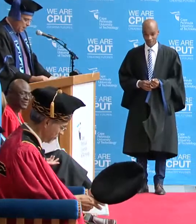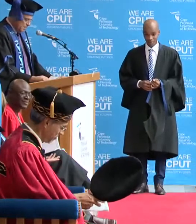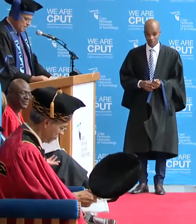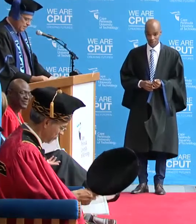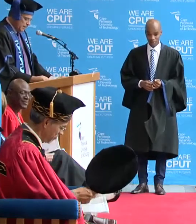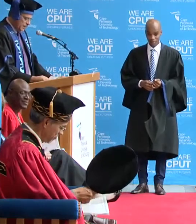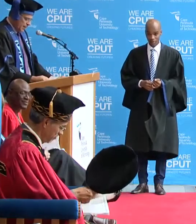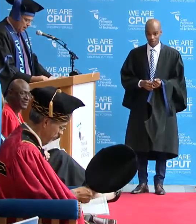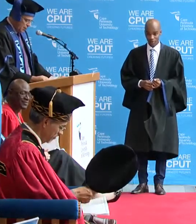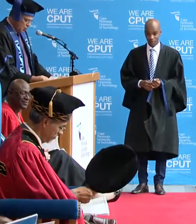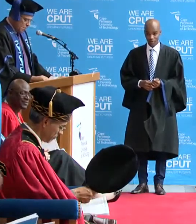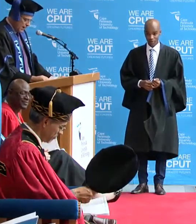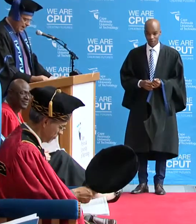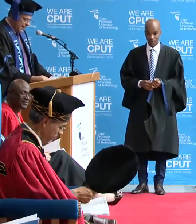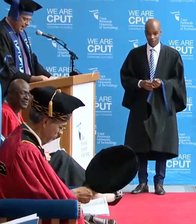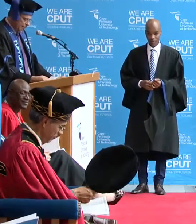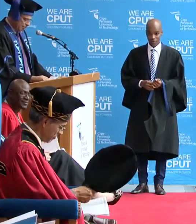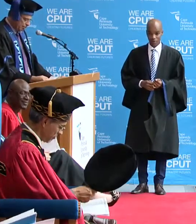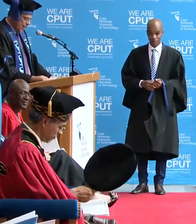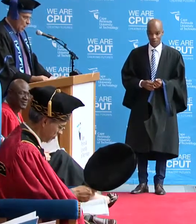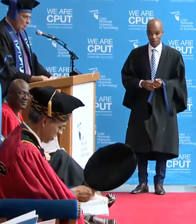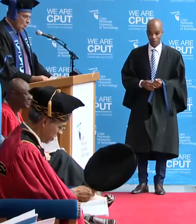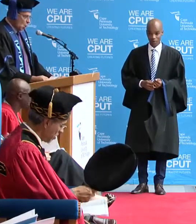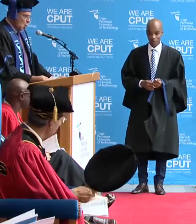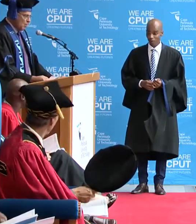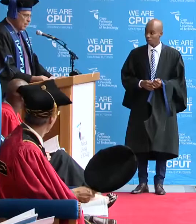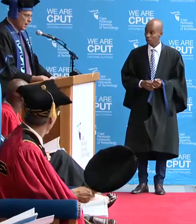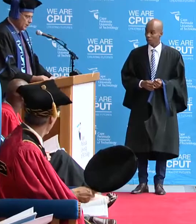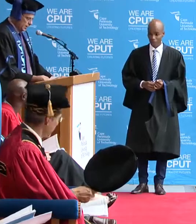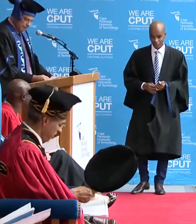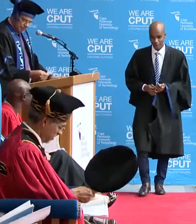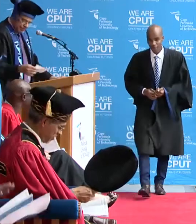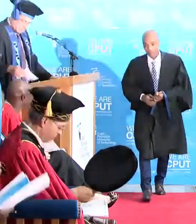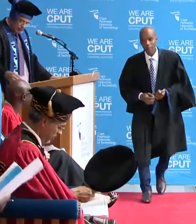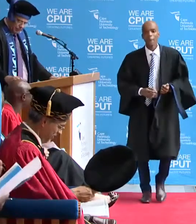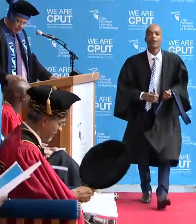Sizwe Nkatazu Makanda, cum laude.